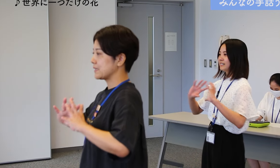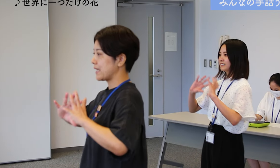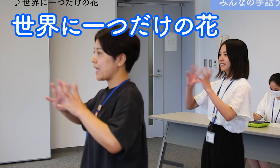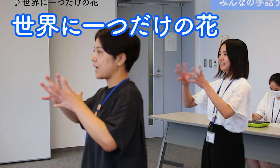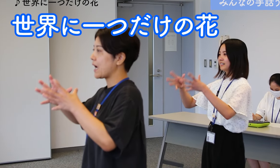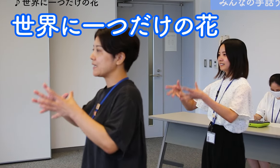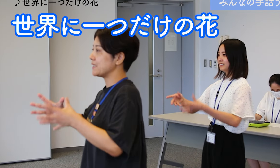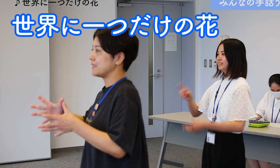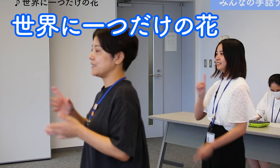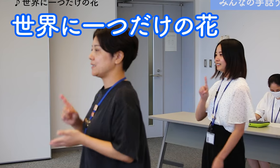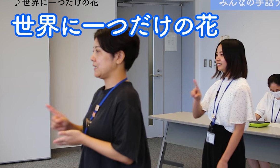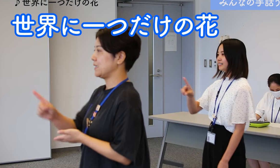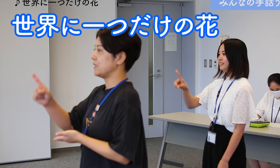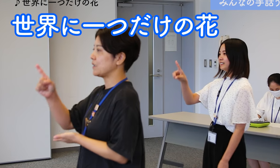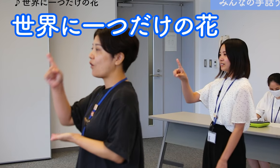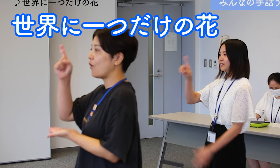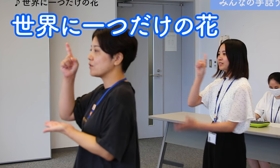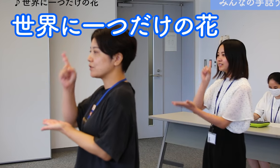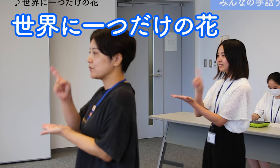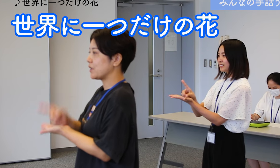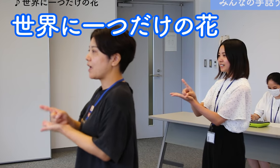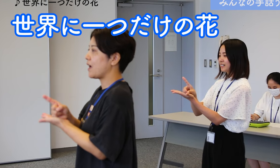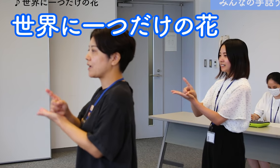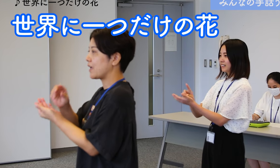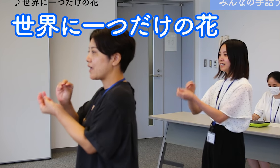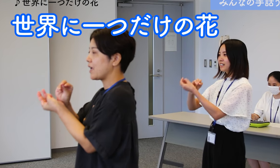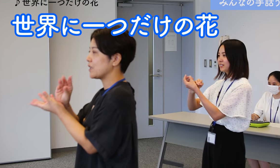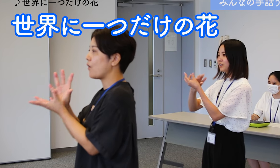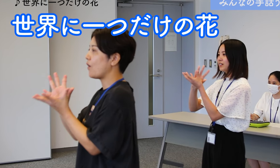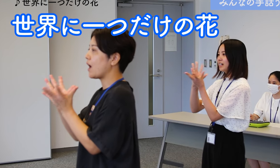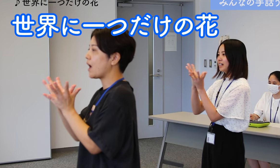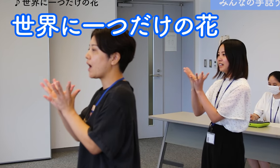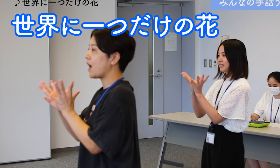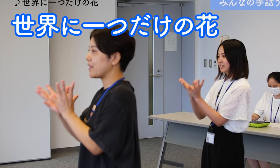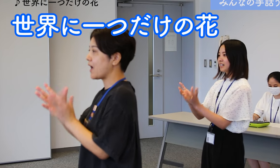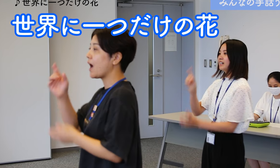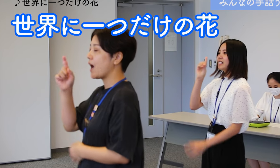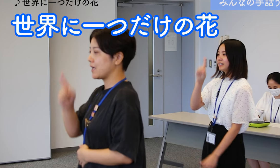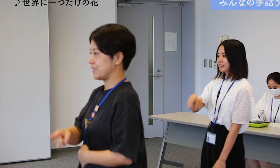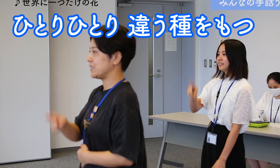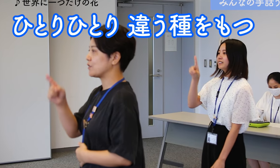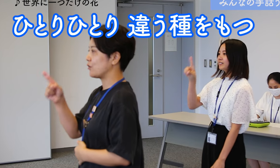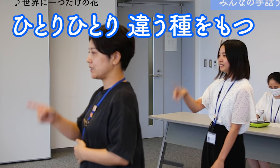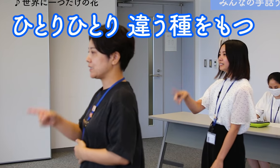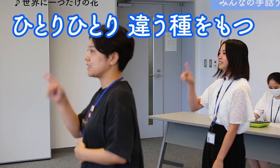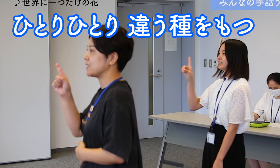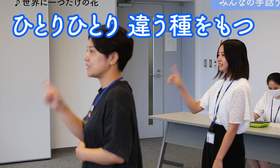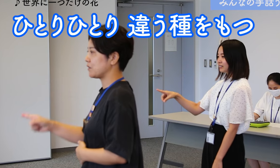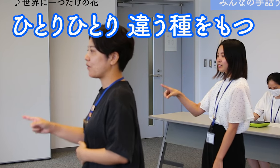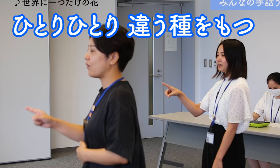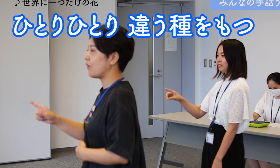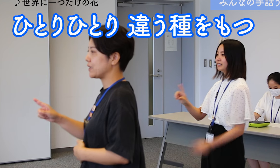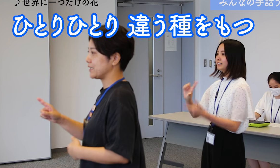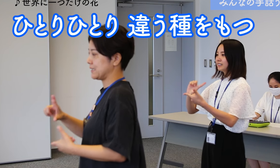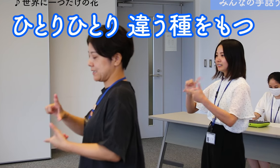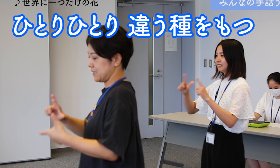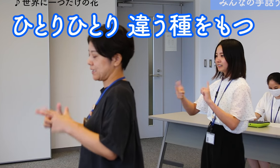世界に一つだけの花、一人一人違